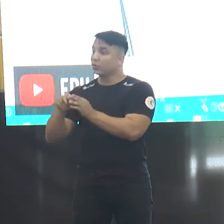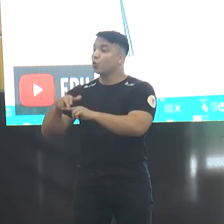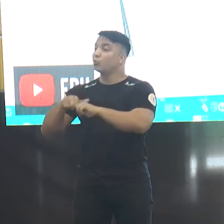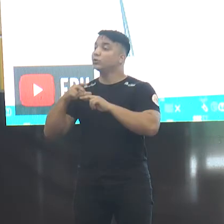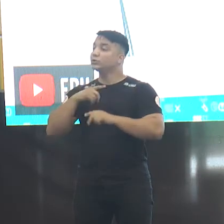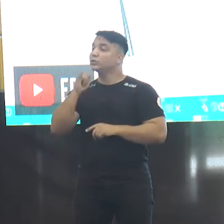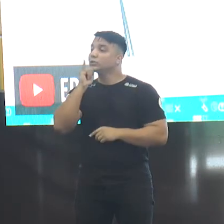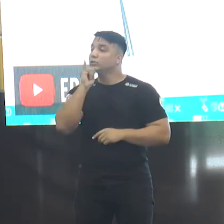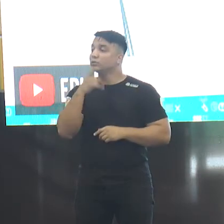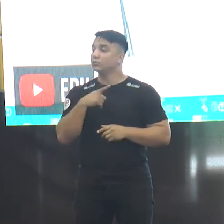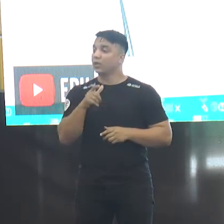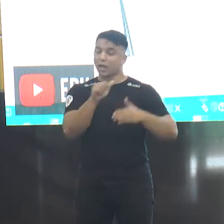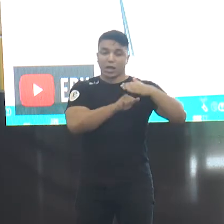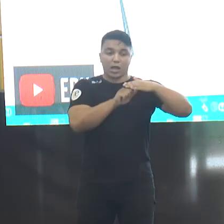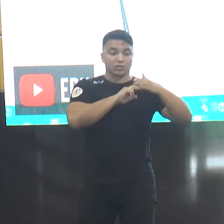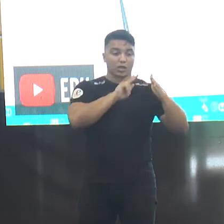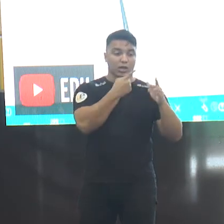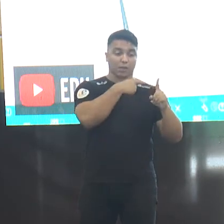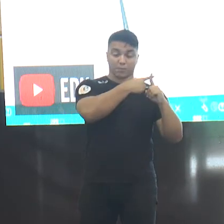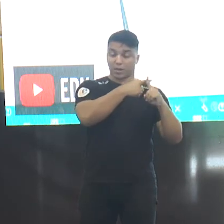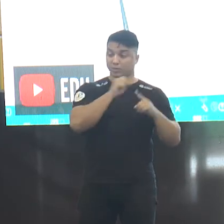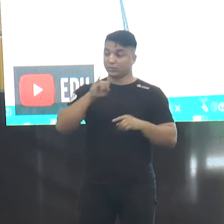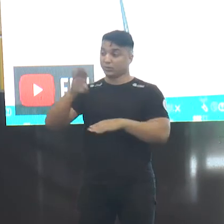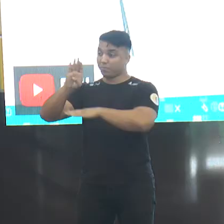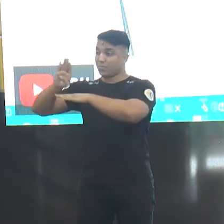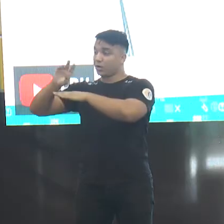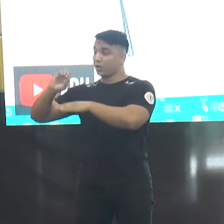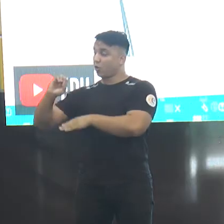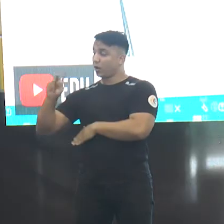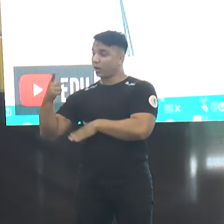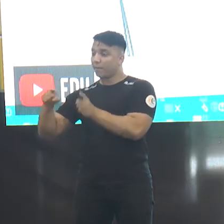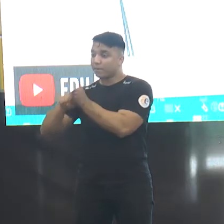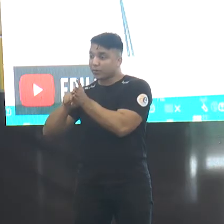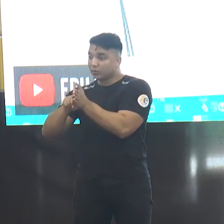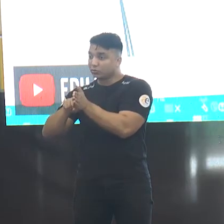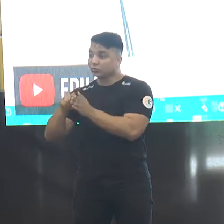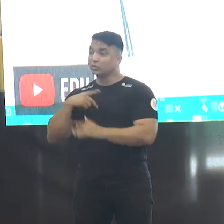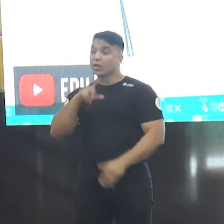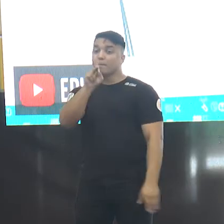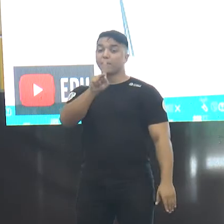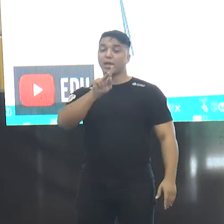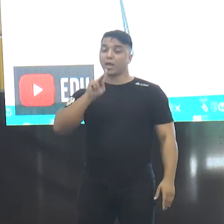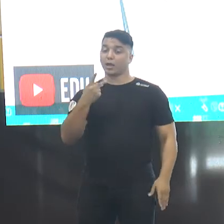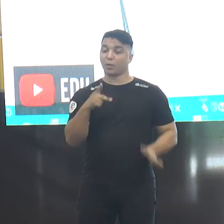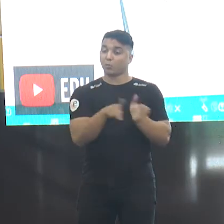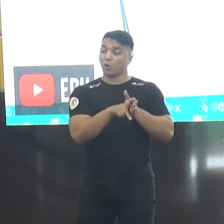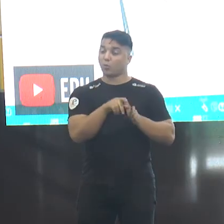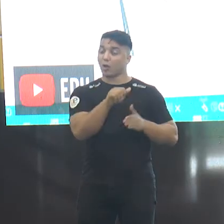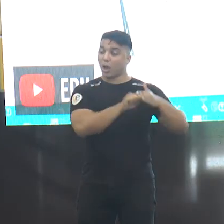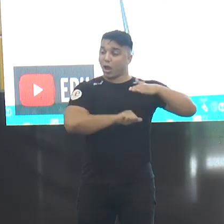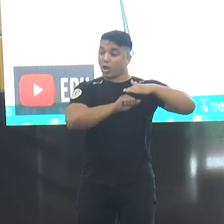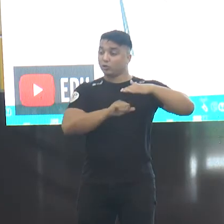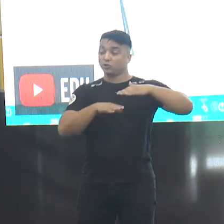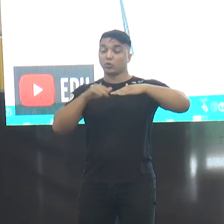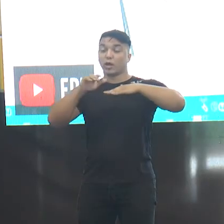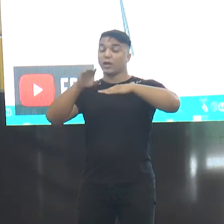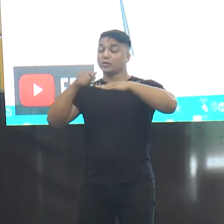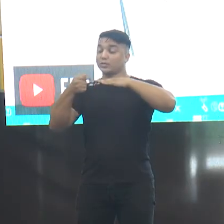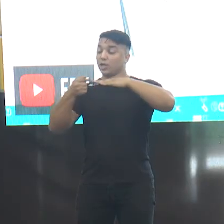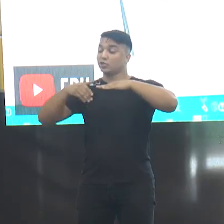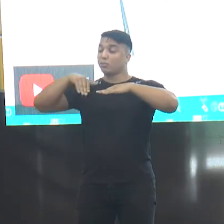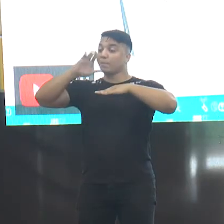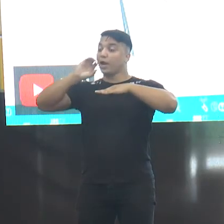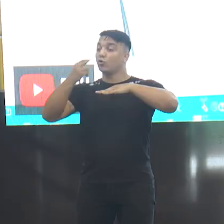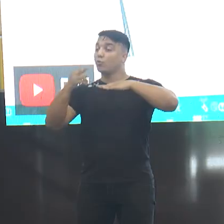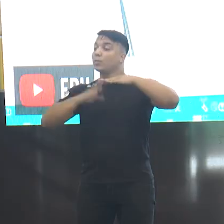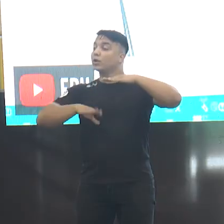se eu tiver um ácido, eu vou ter H+. Se eu tiver uma base, eu vou ter OH-. O pH do ácido é mais de 7 ou é menos